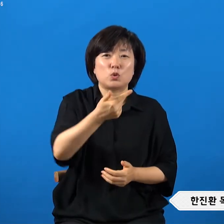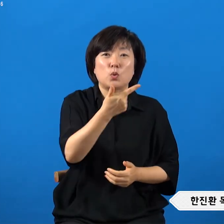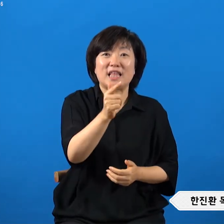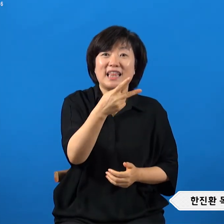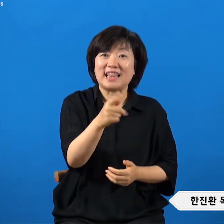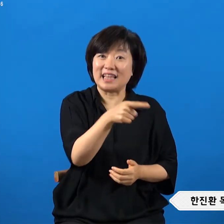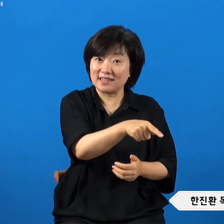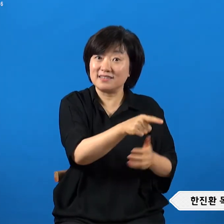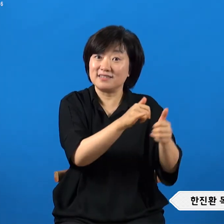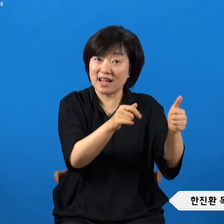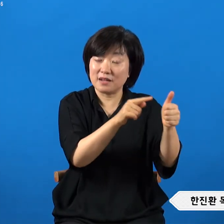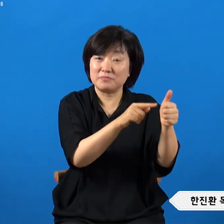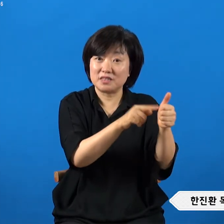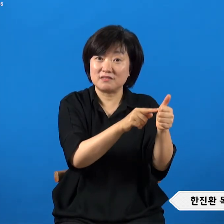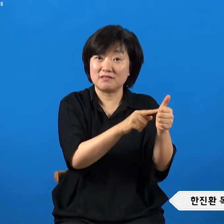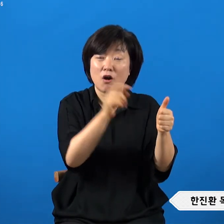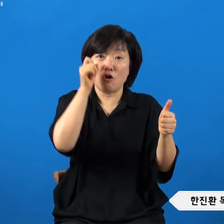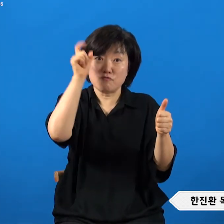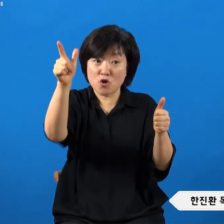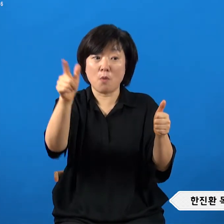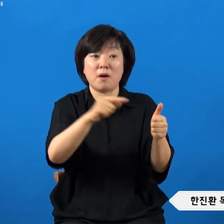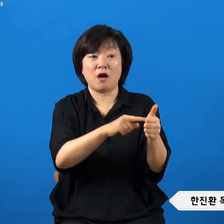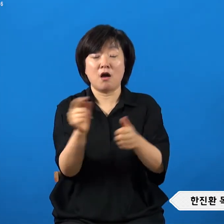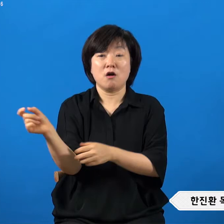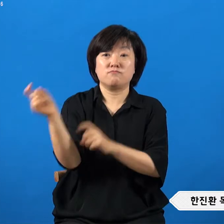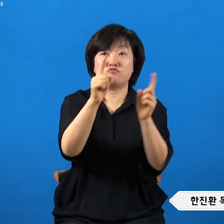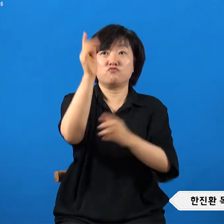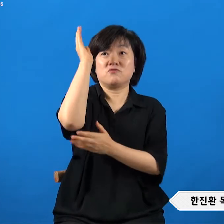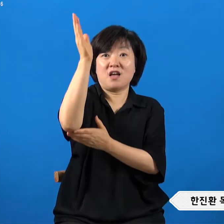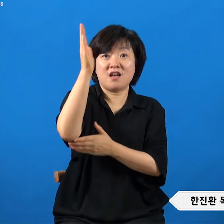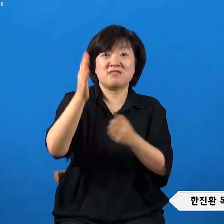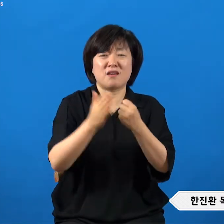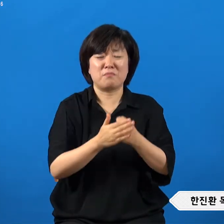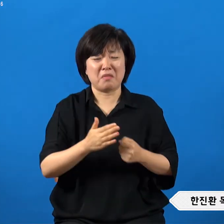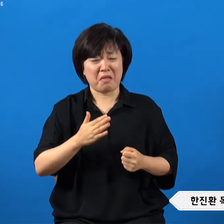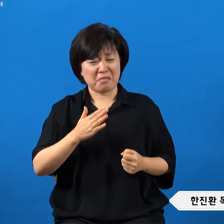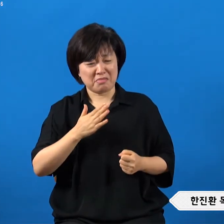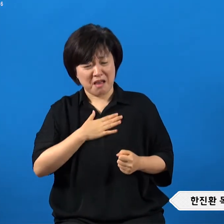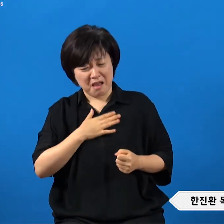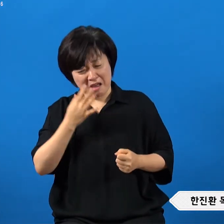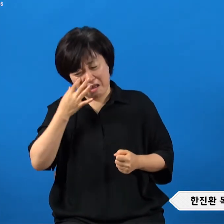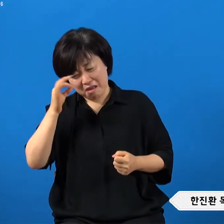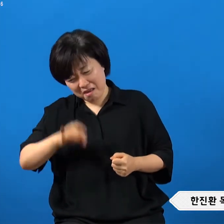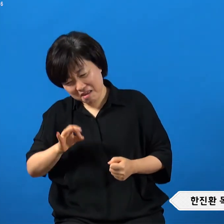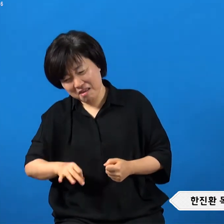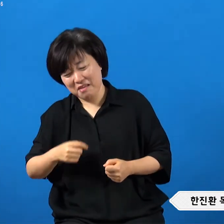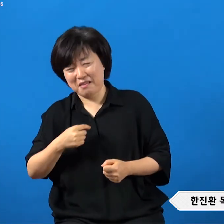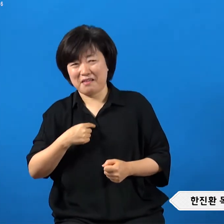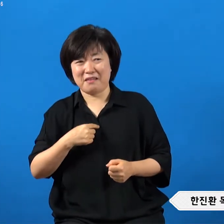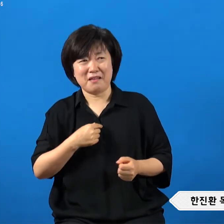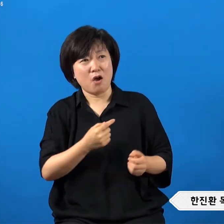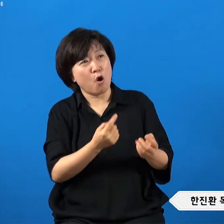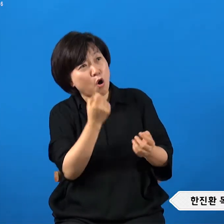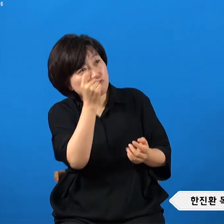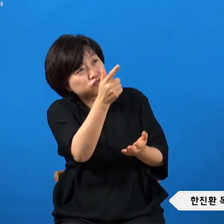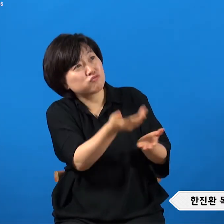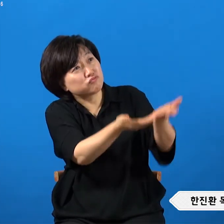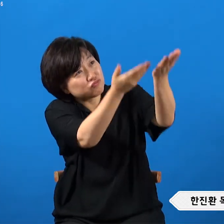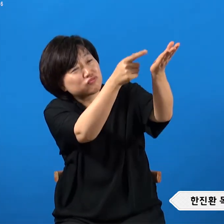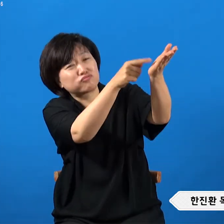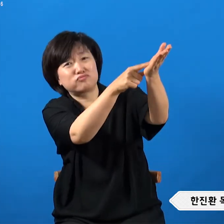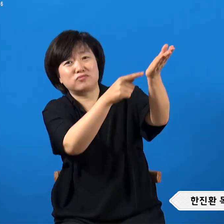조나단 에드워즈 같은 사람은 뭐 위대한 부흥사니까 그랬고 우리 같은 무슨 서리 집사야 그렇게 안